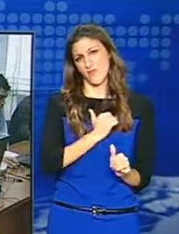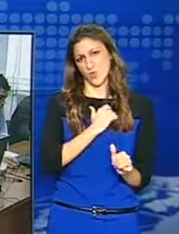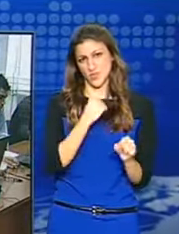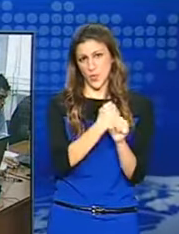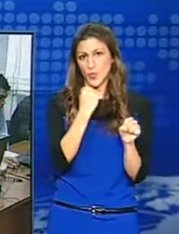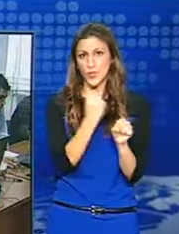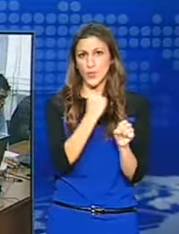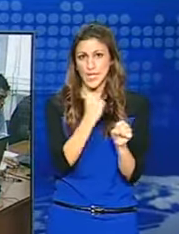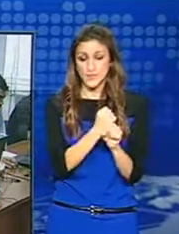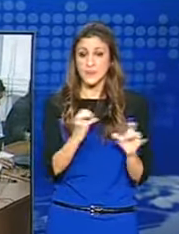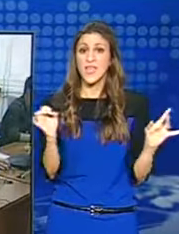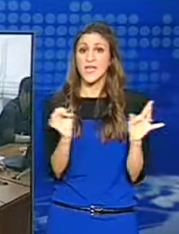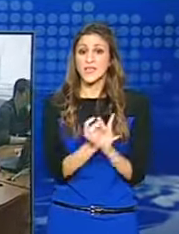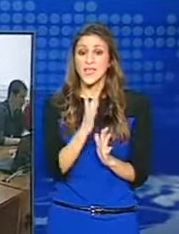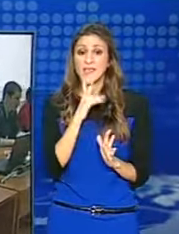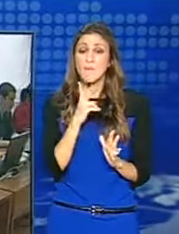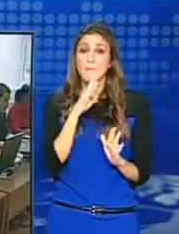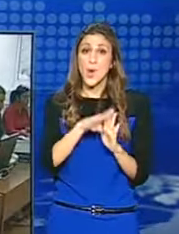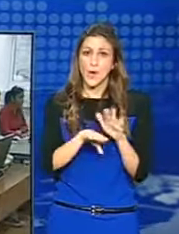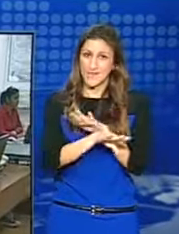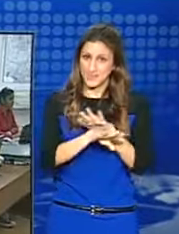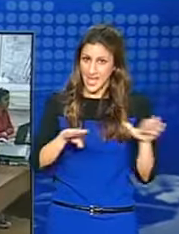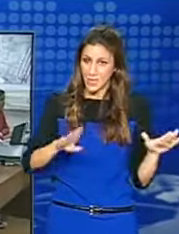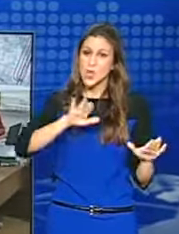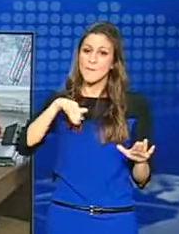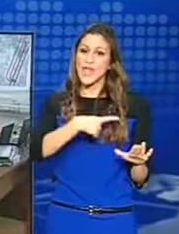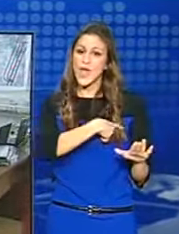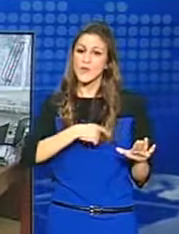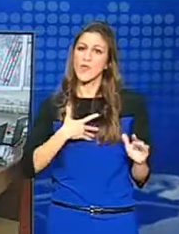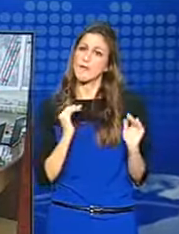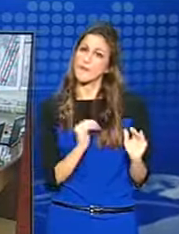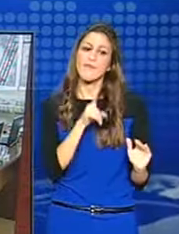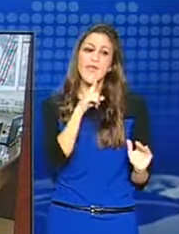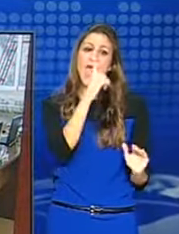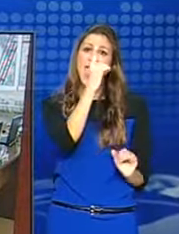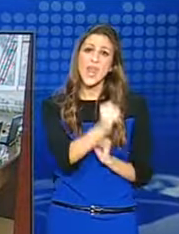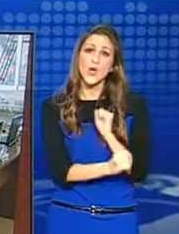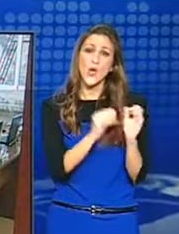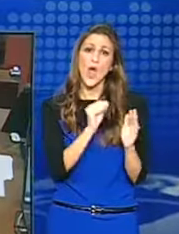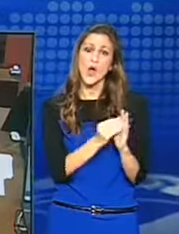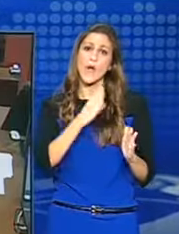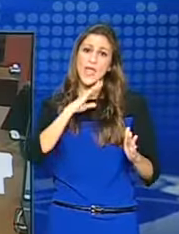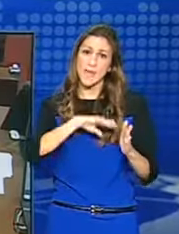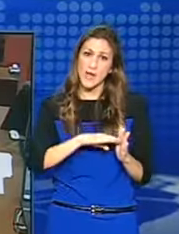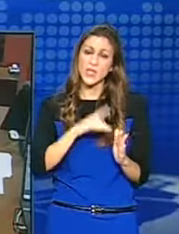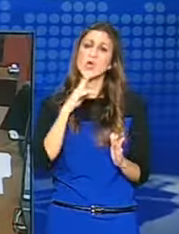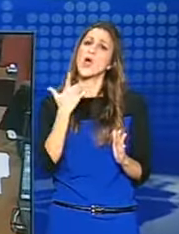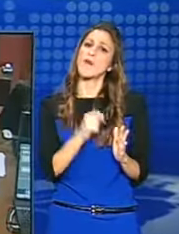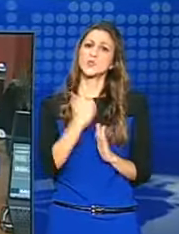επιδότησης των εργοδοτικών εισφορών εφόσον ο εργοδότης επιλέξει να απασχολήσει τον άνεργο για ένα χρόνο μετά τα δύο πρώτα στάδια του